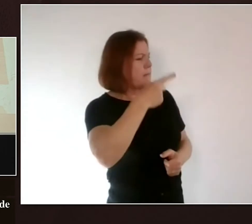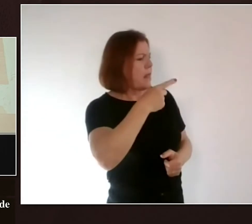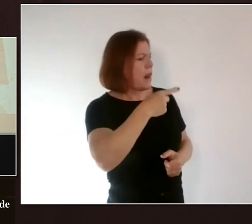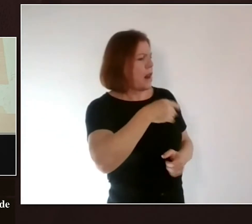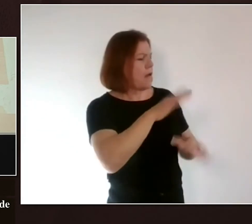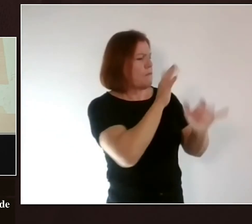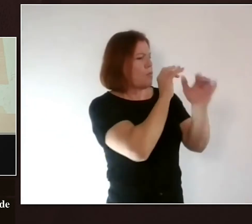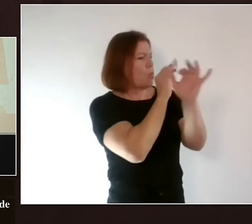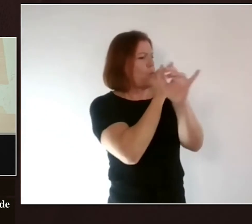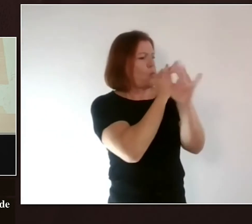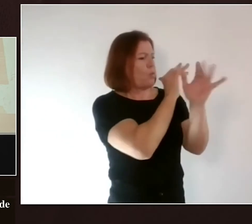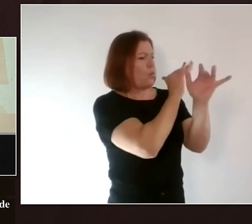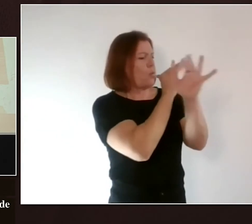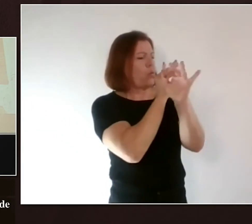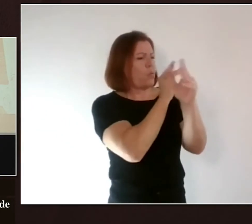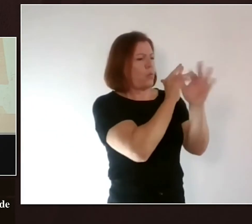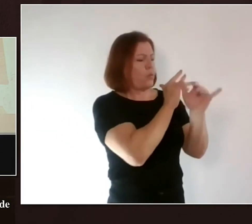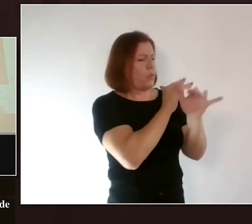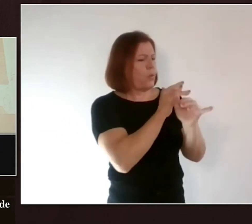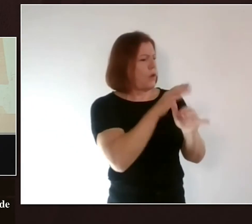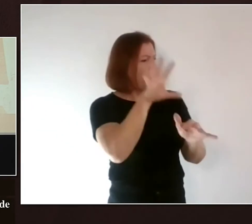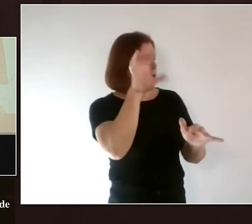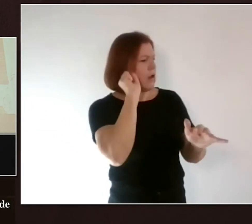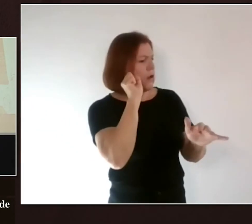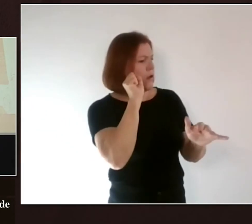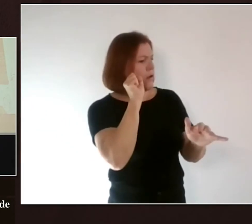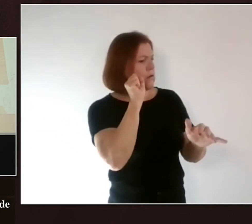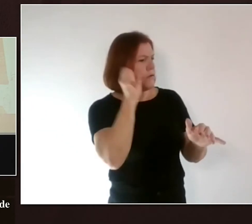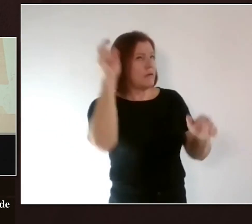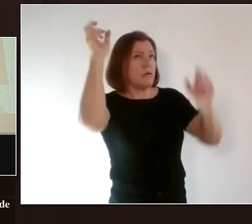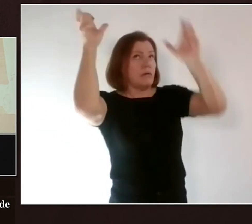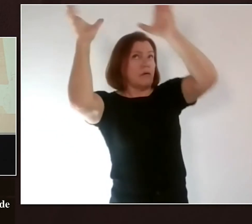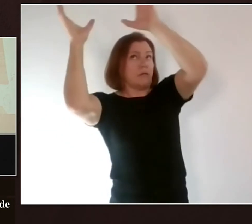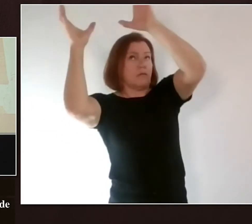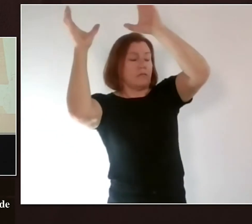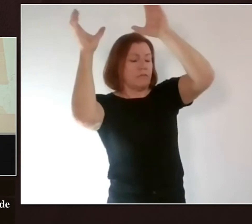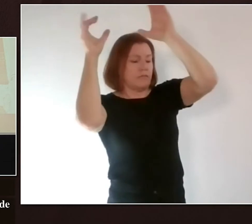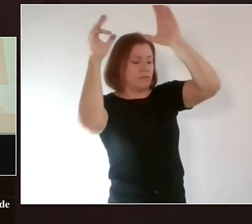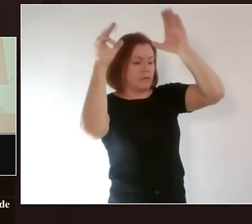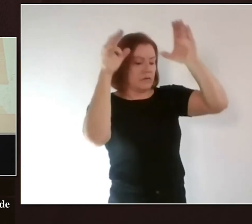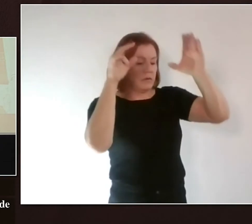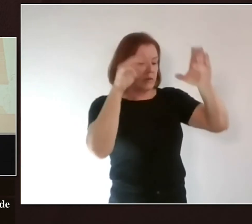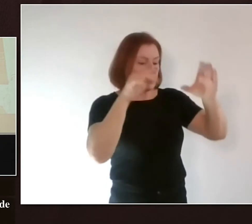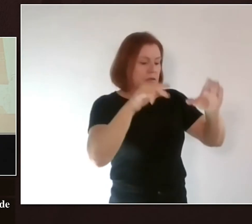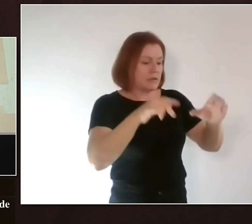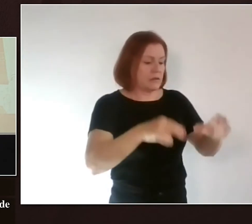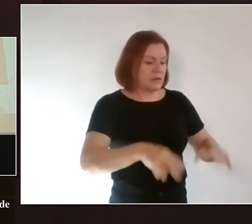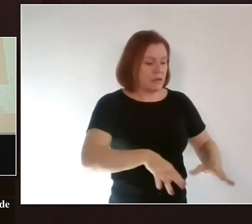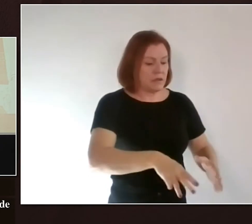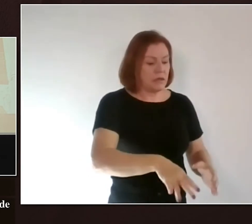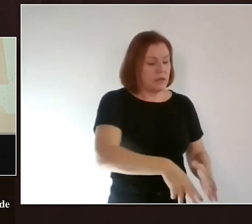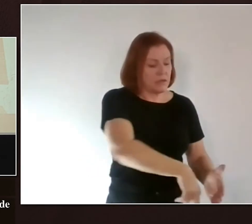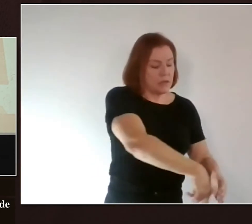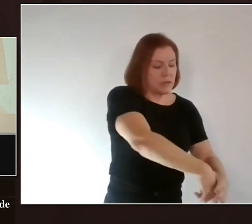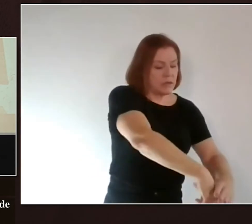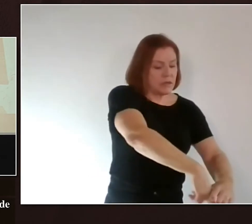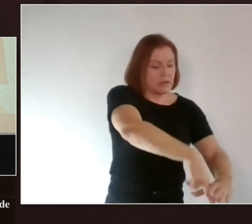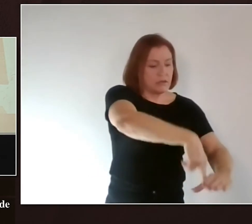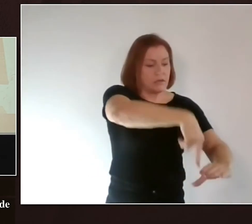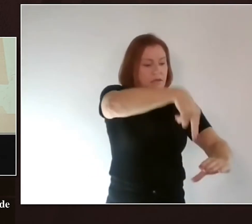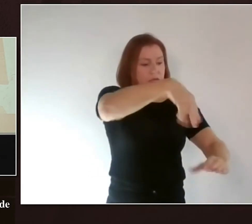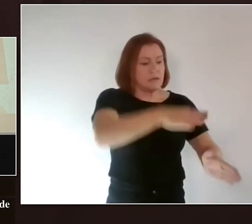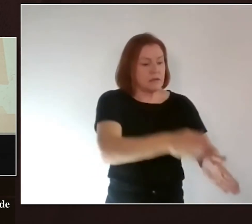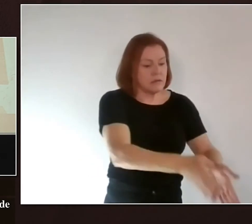ressoada a trombeta de Deus, descerá dos céus e os mortos em Cristo ressuscitarão